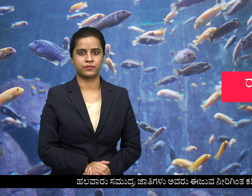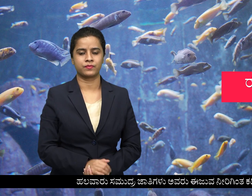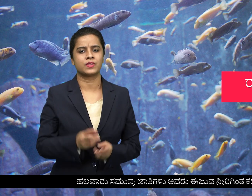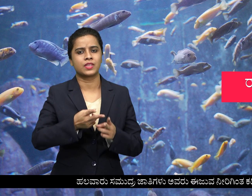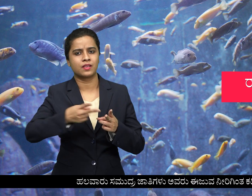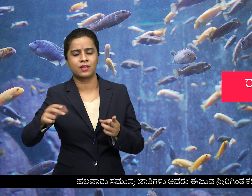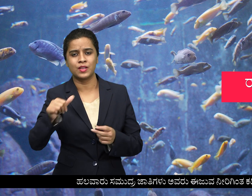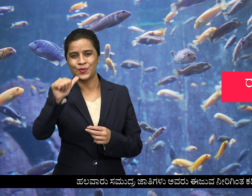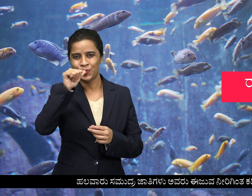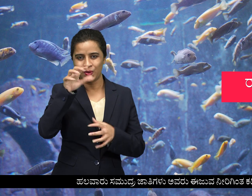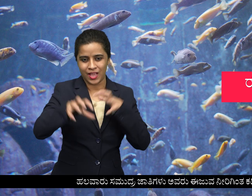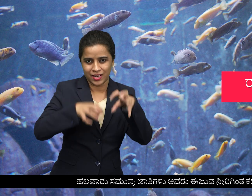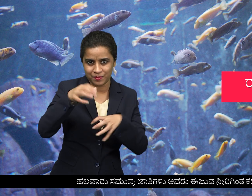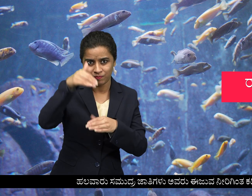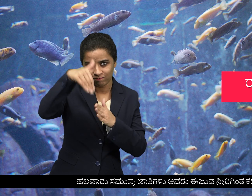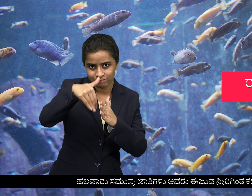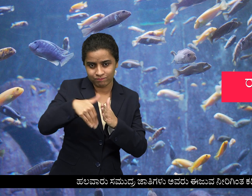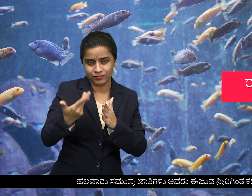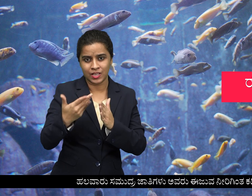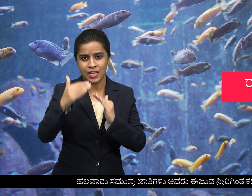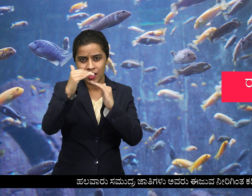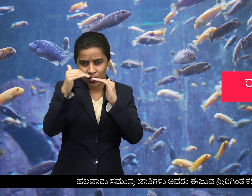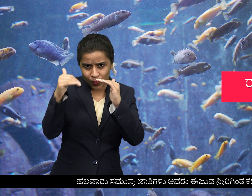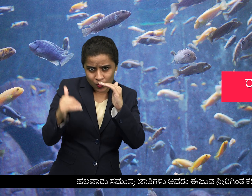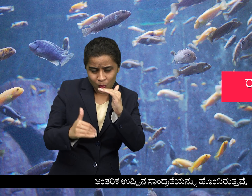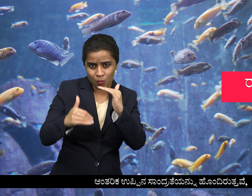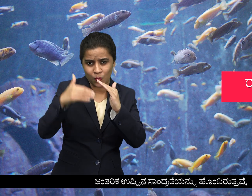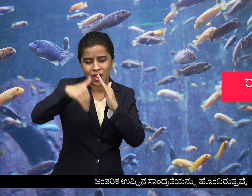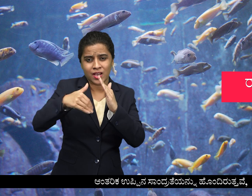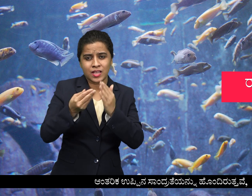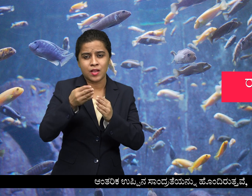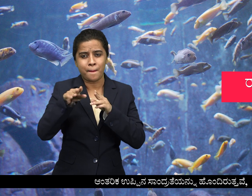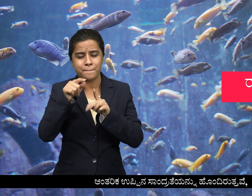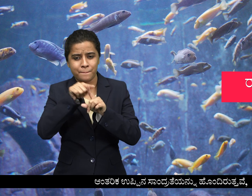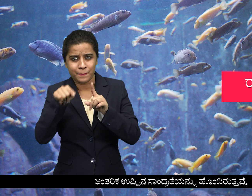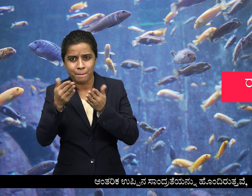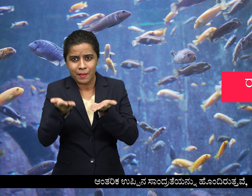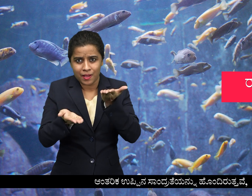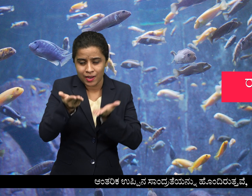ಹಲವಾರು ಸಮುದ್ರ ಜಾತಿಗಳು ಅವರು ಈಜುವ ನೀರಿಗಿಂತ ಕಡಿಮೆ ಆಂತರಿಕ ಉಪ್ಪಿನ ಸಾಂದ್ರತೆಯನ್ನ ಹೊಂದಿರುತ್ತದೆ.